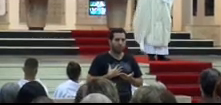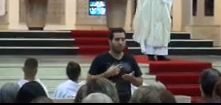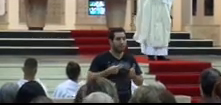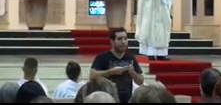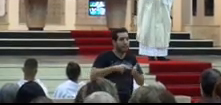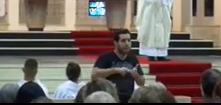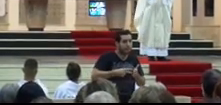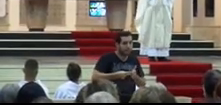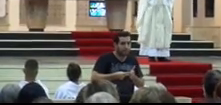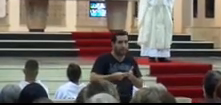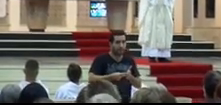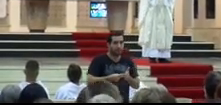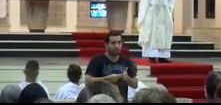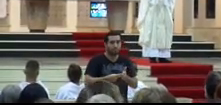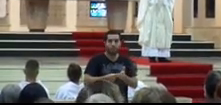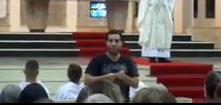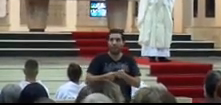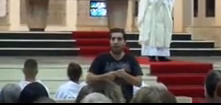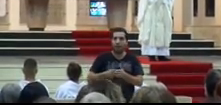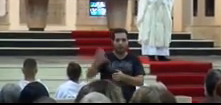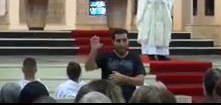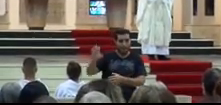significa comungar o seu projeto.